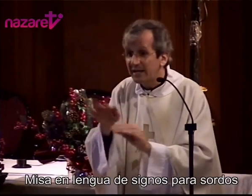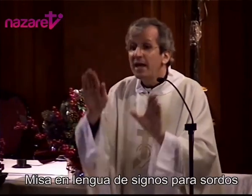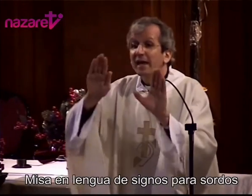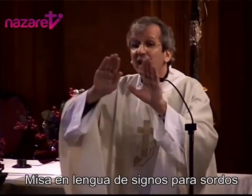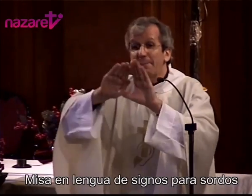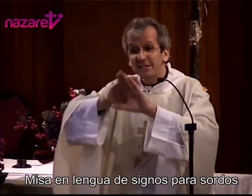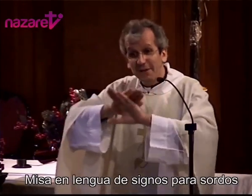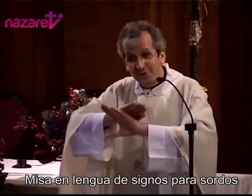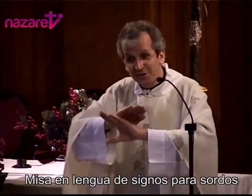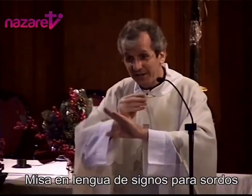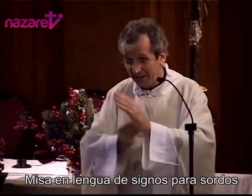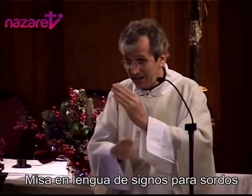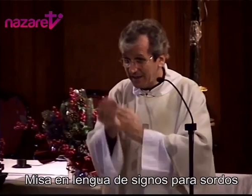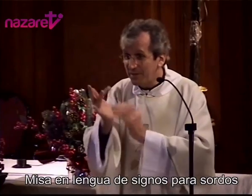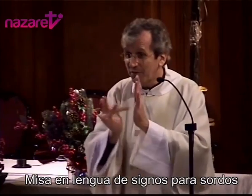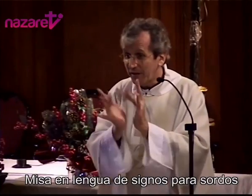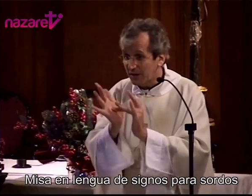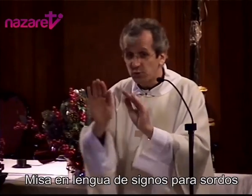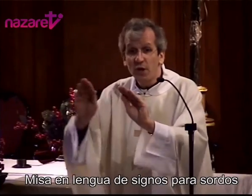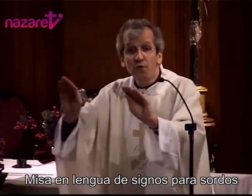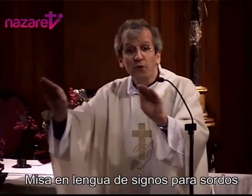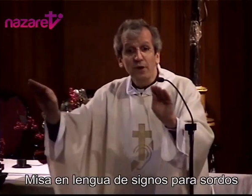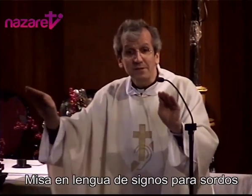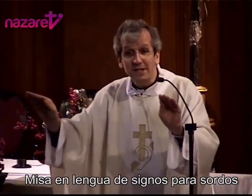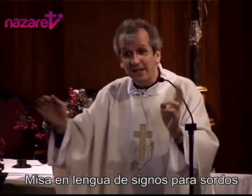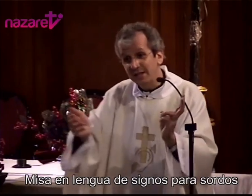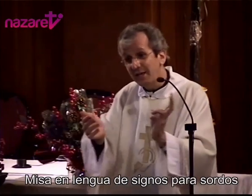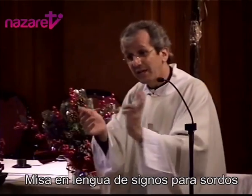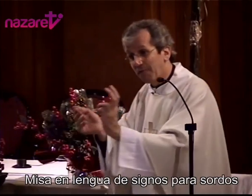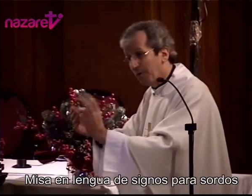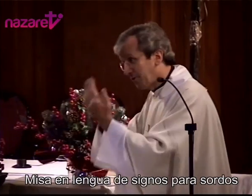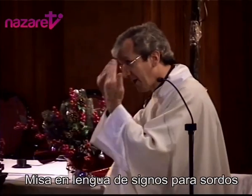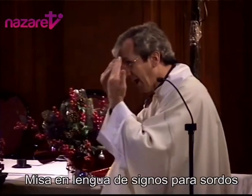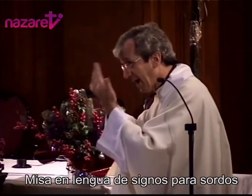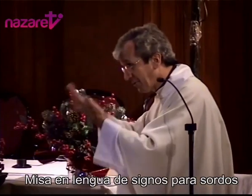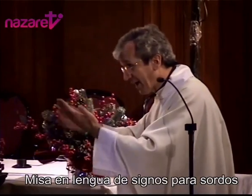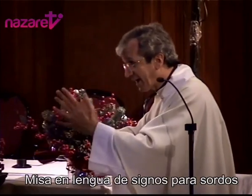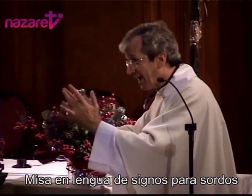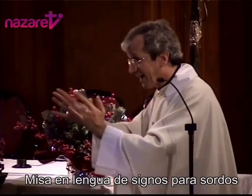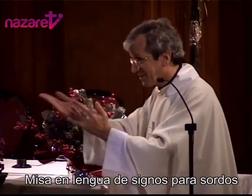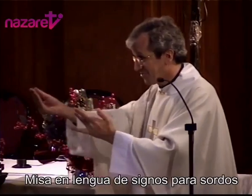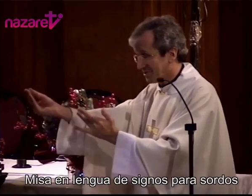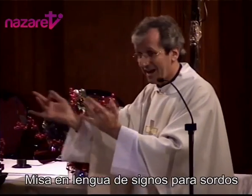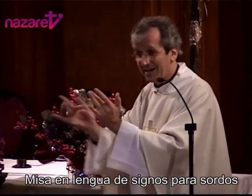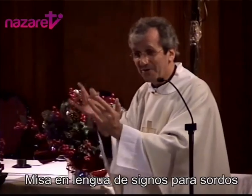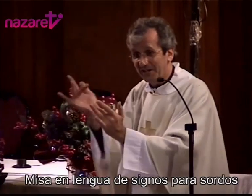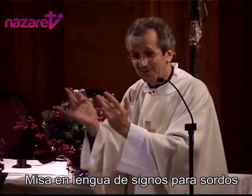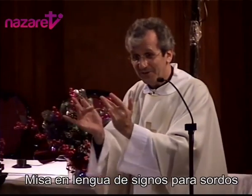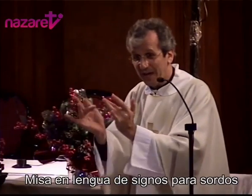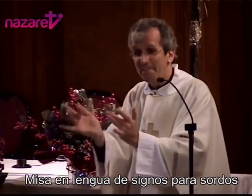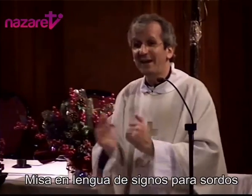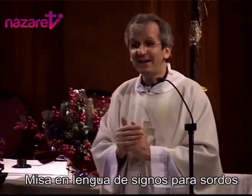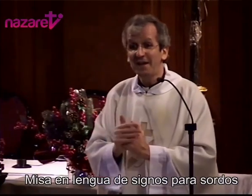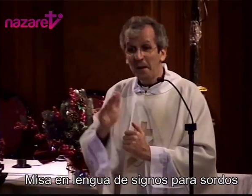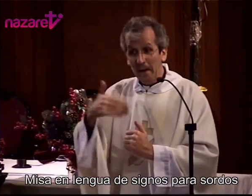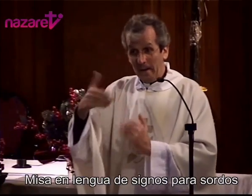sencillas que la misma noche del nacimiento de Jesús fueron avisadas y que fueron a adorar a Jesús, al niño Jesús,